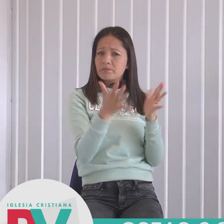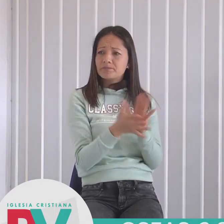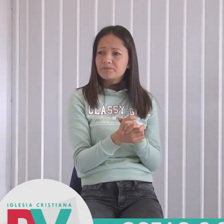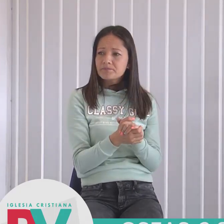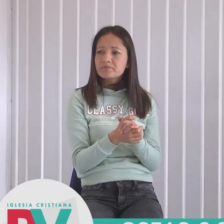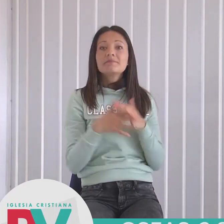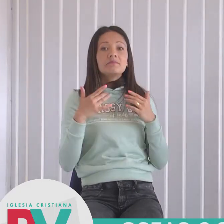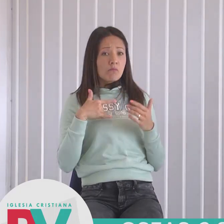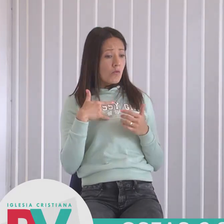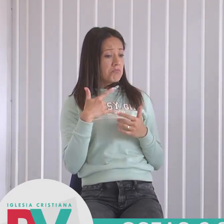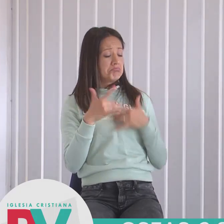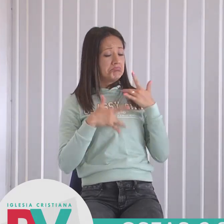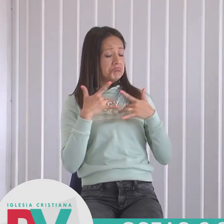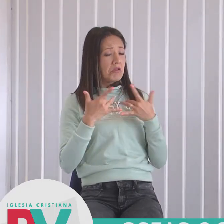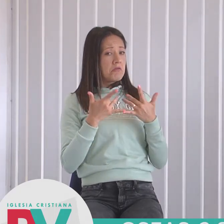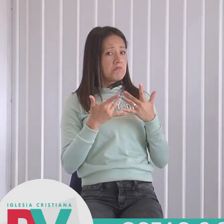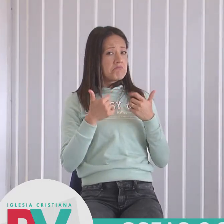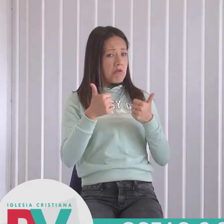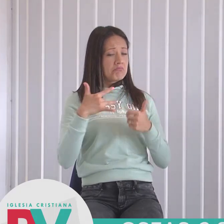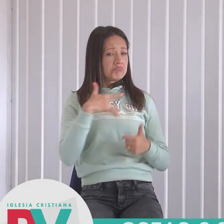yo gozo de buena salud.